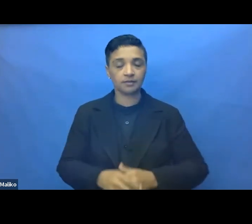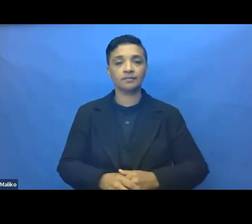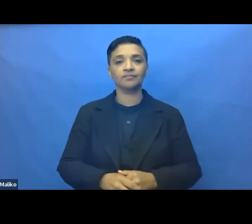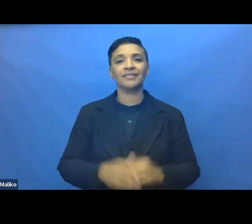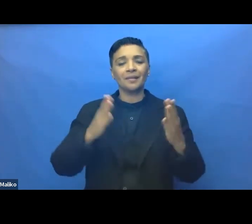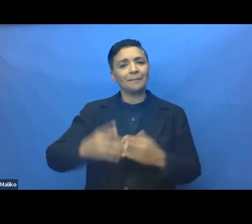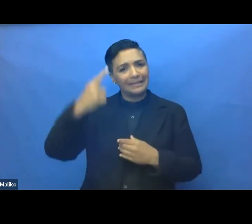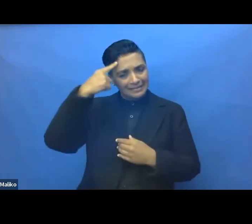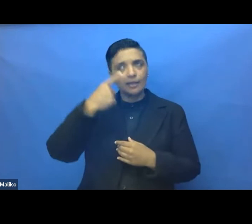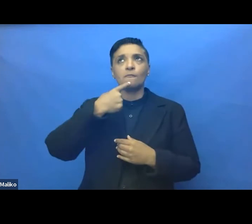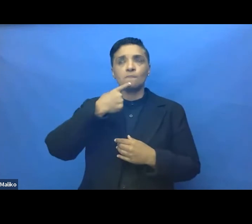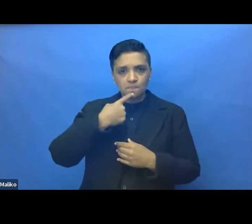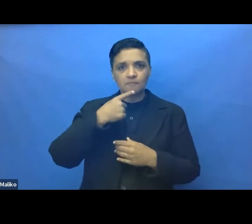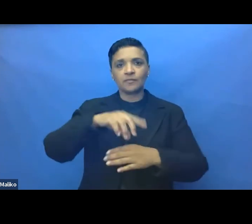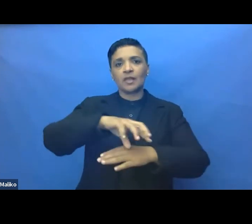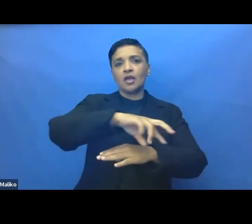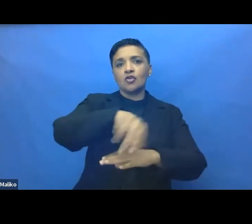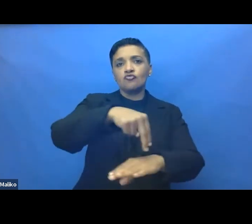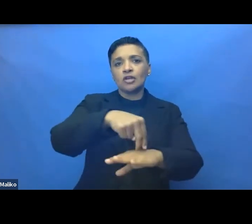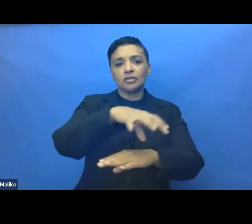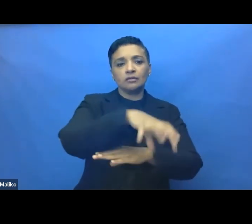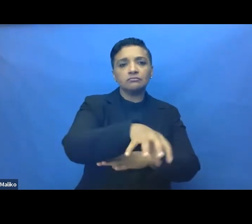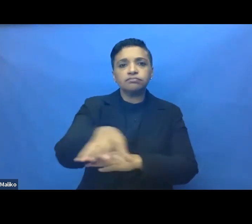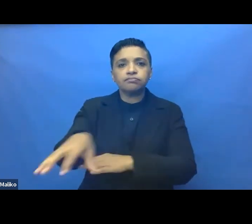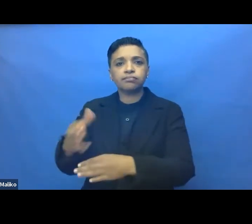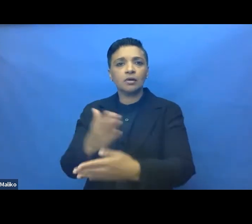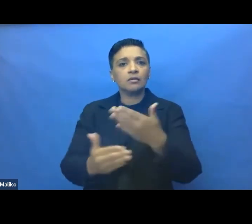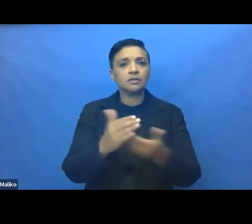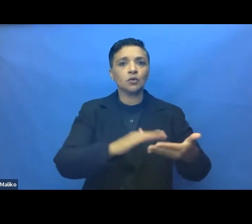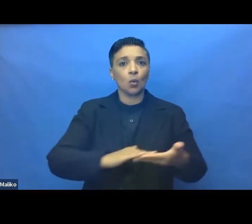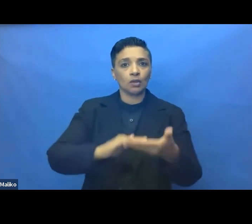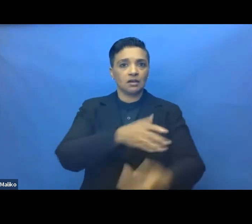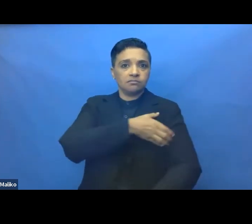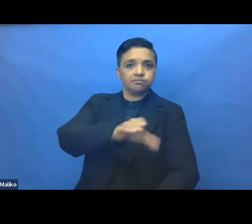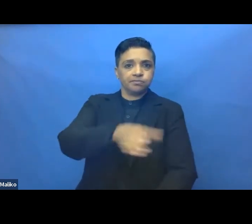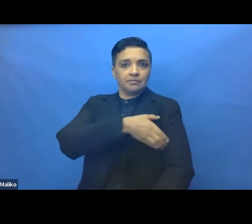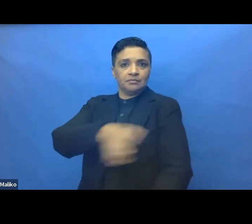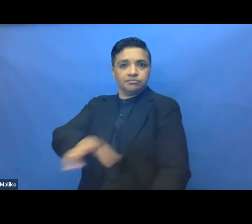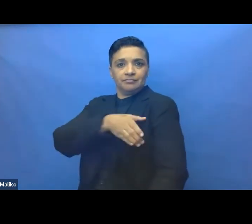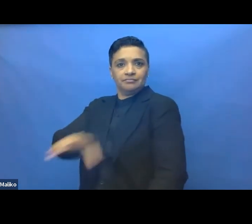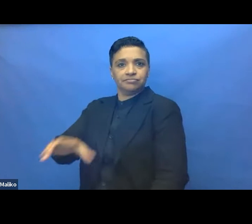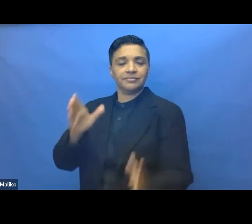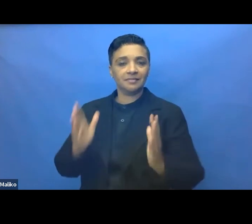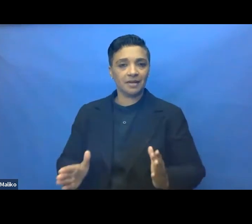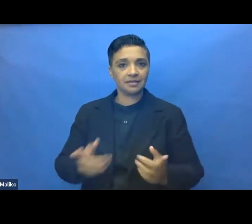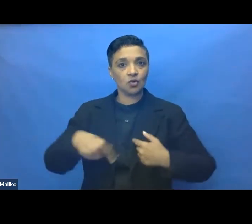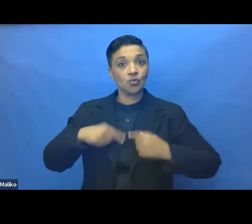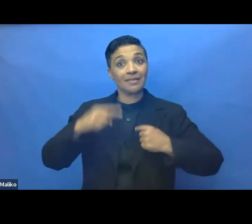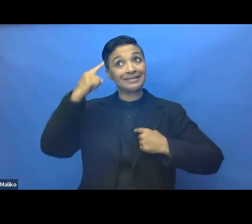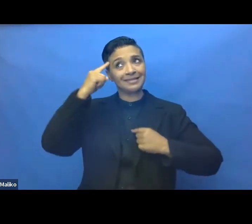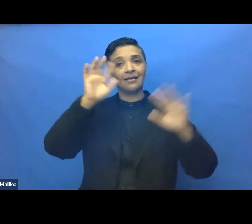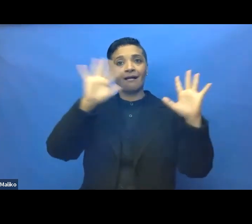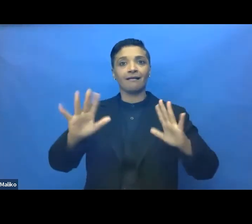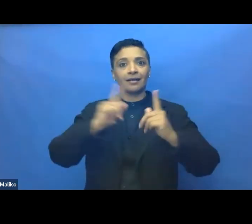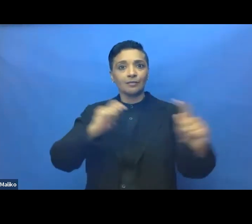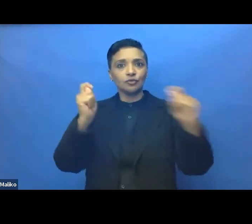de contribuer au renforcement des capacités des organisations nationales pour les personnes handicapées,